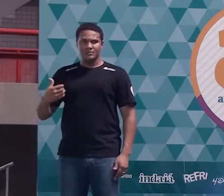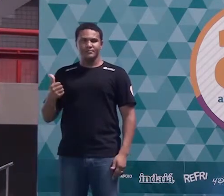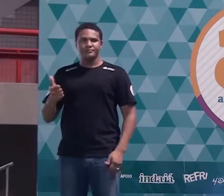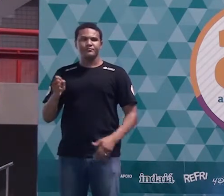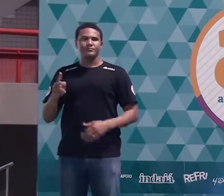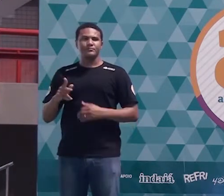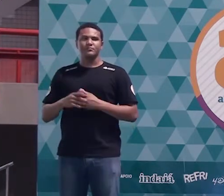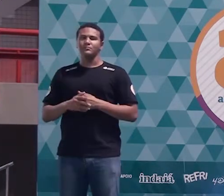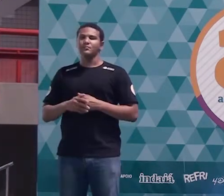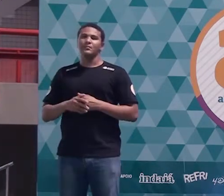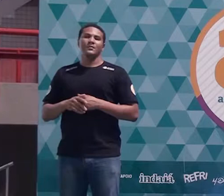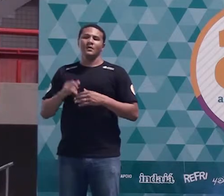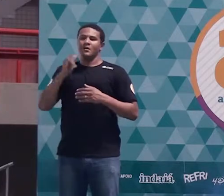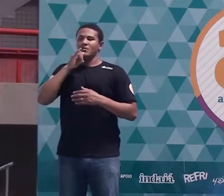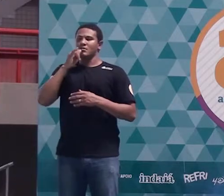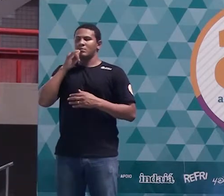Beleza.